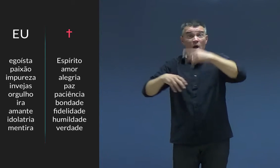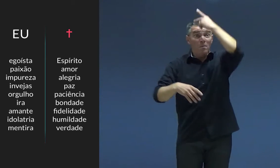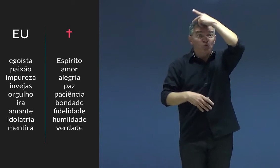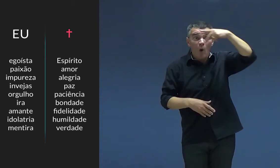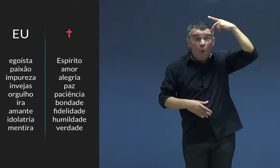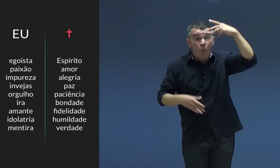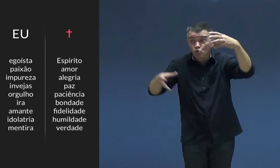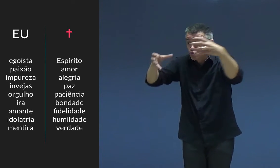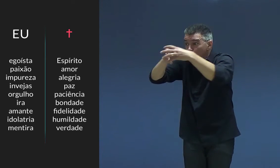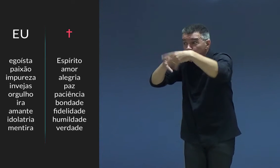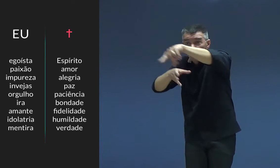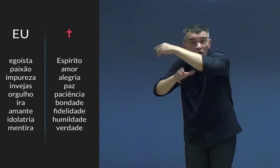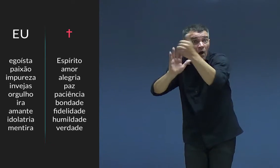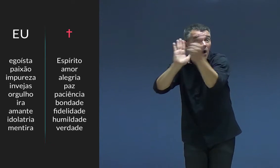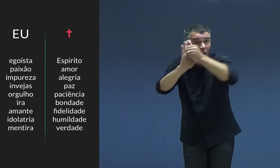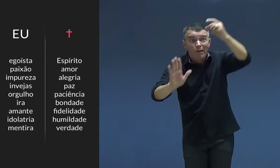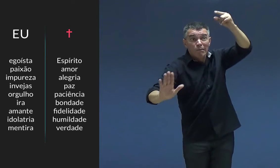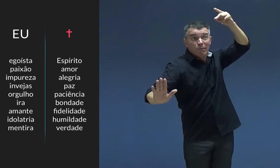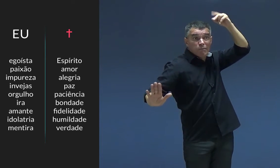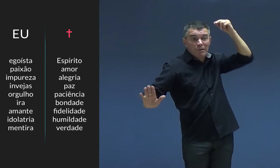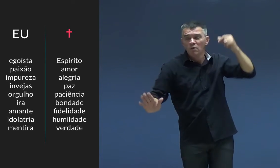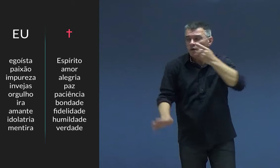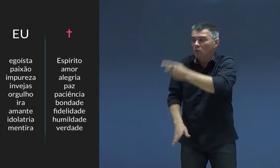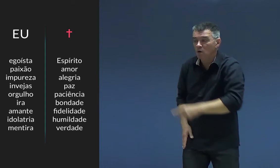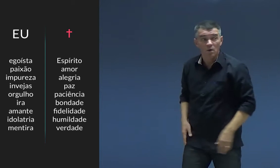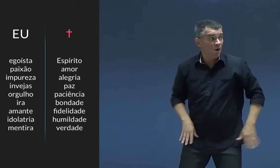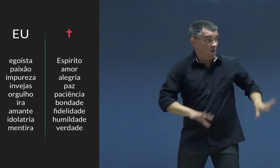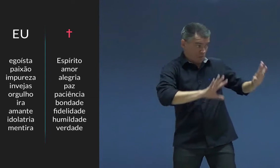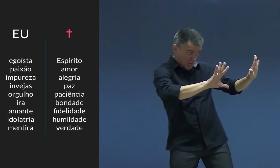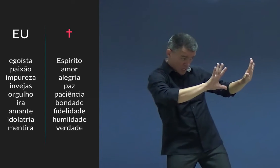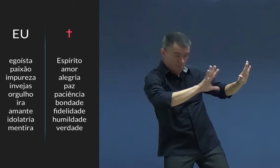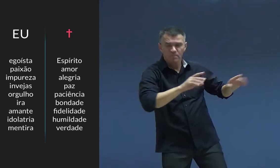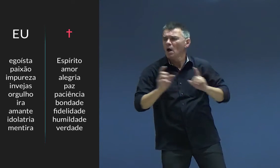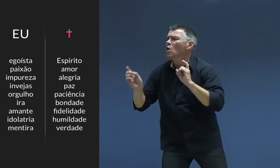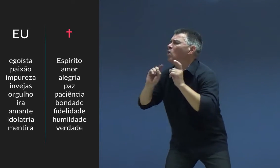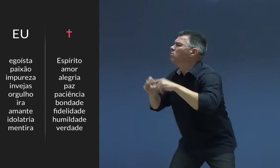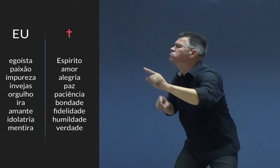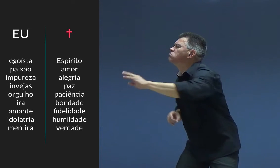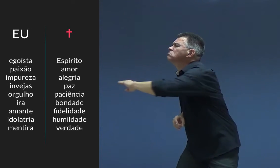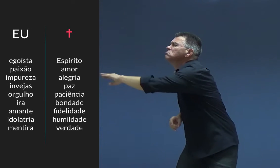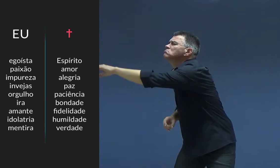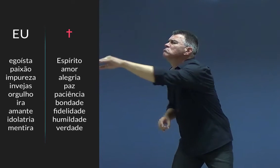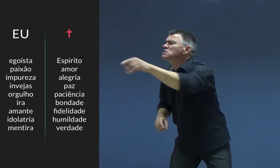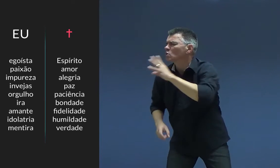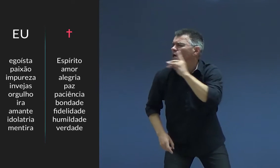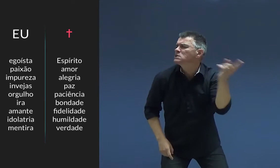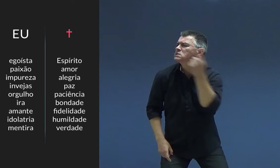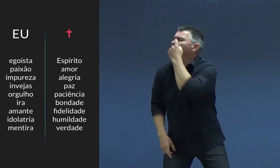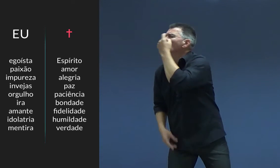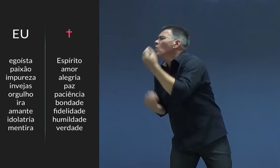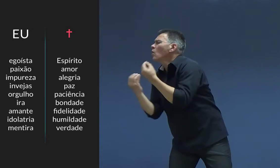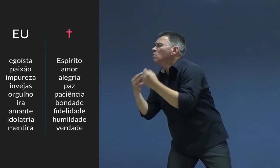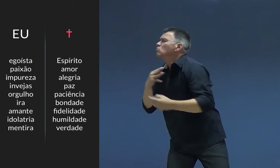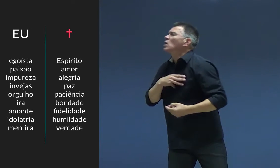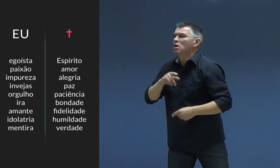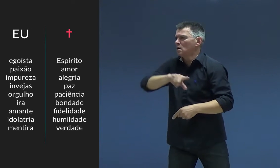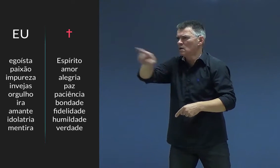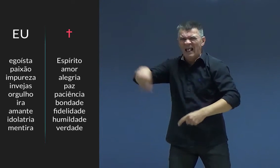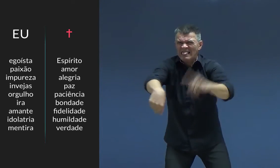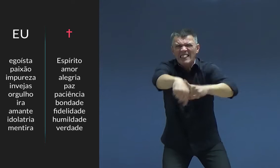Né? Aí o pastor Pascoal tinha um grupo aqui no PIB e falaram assim, vou fazer uma reunião, vocês conhecem o pastor Salomão, como é que a